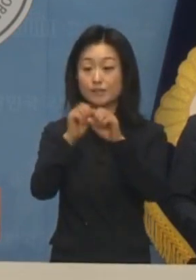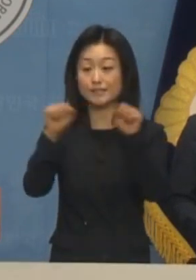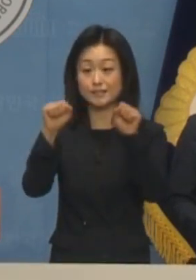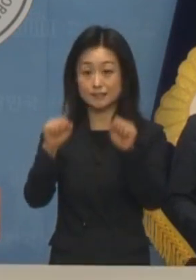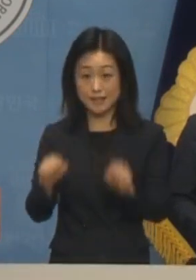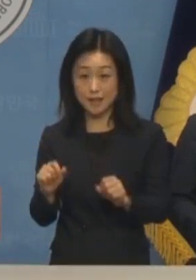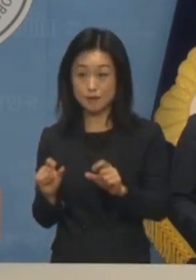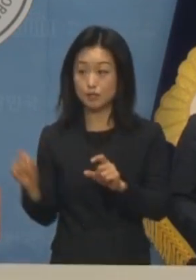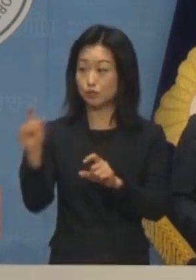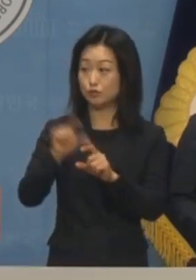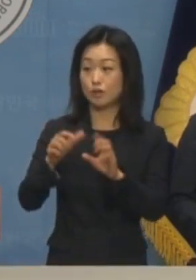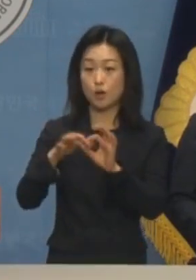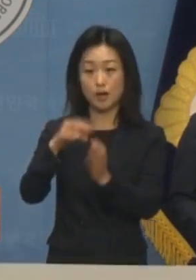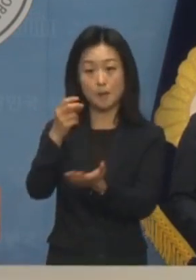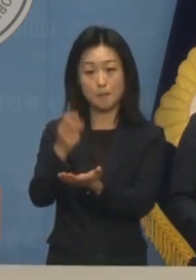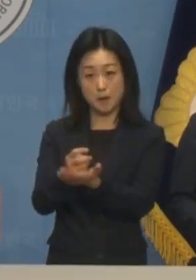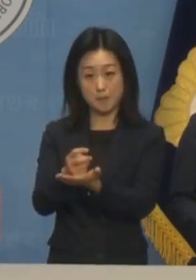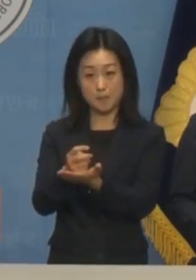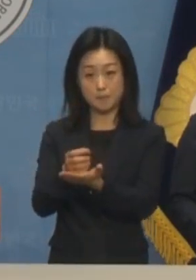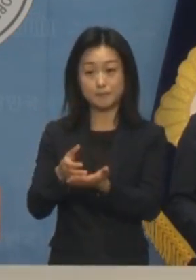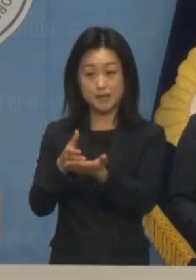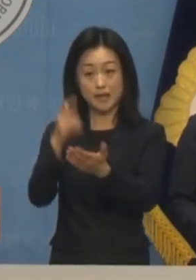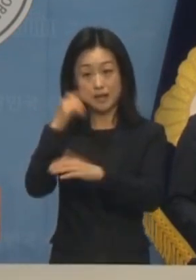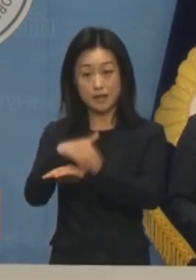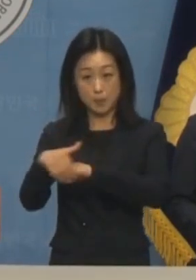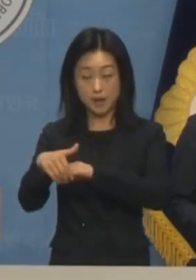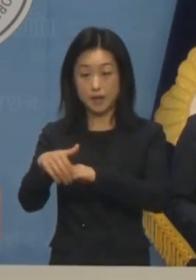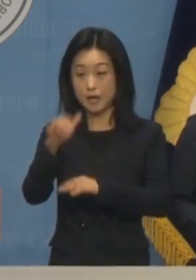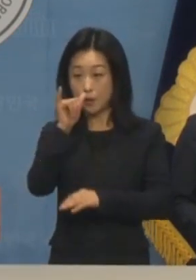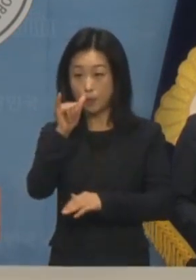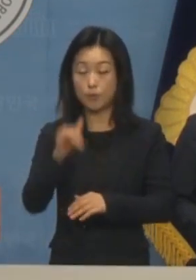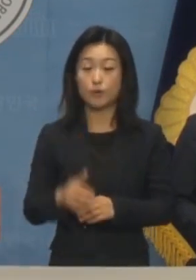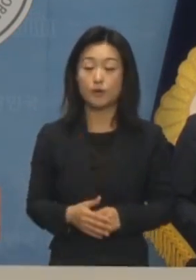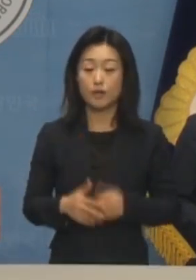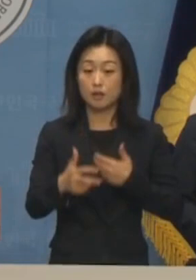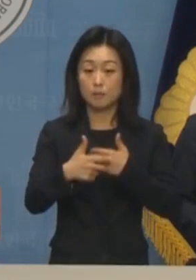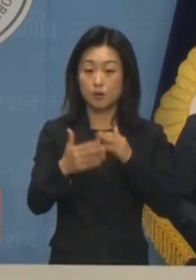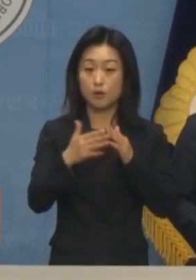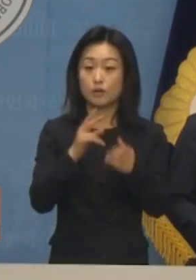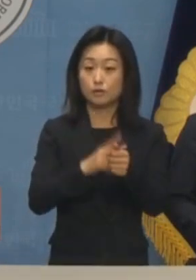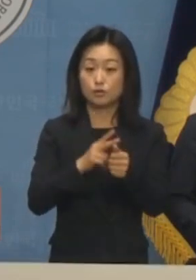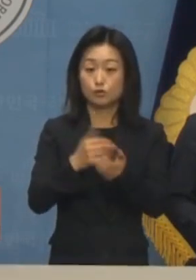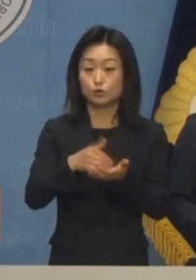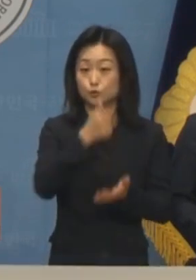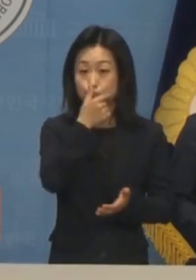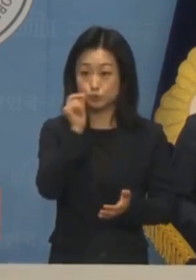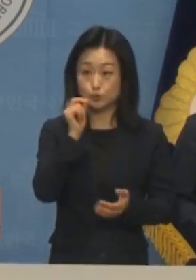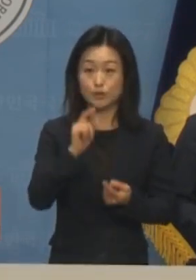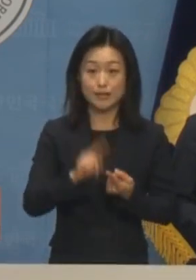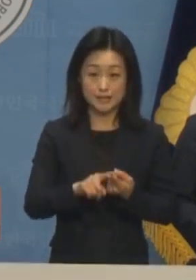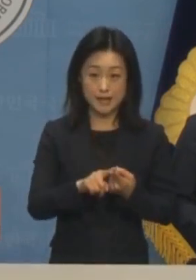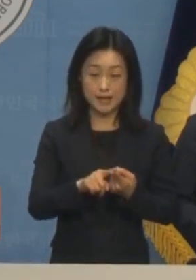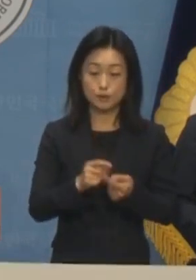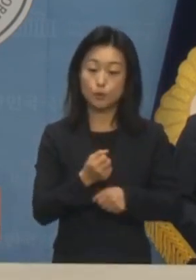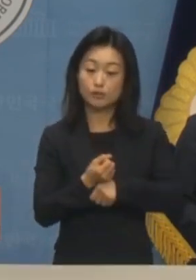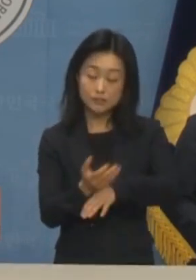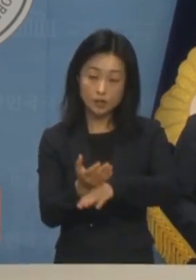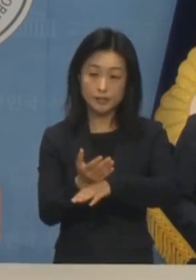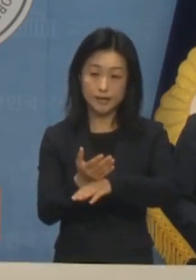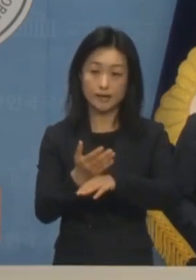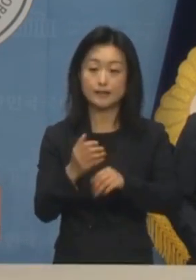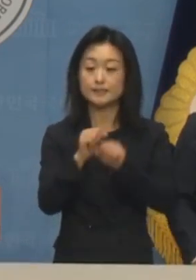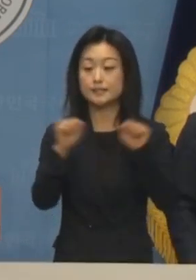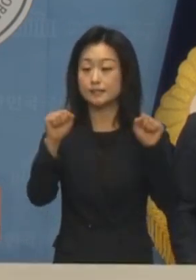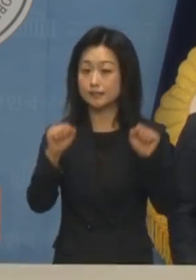위한 법안들과 우리나라의 부족한 의료 인력의 문제, 의료 전달 체계 구축